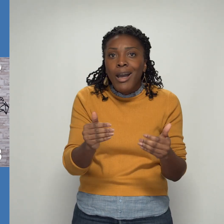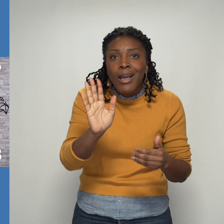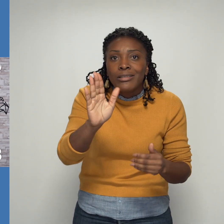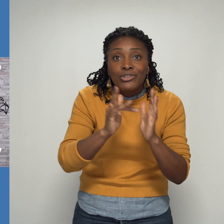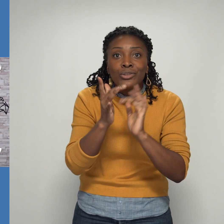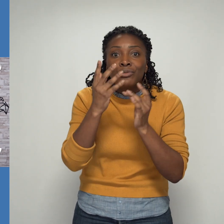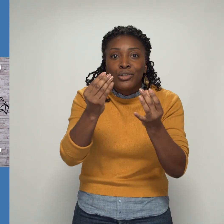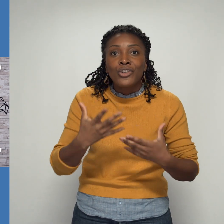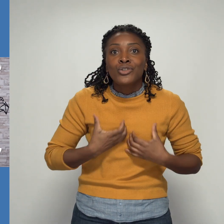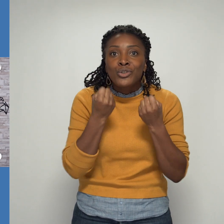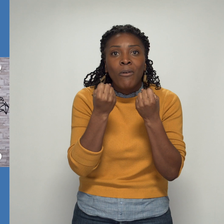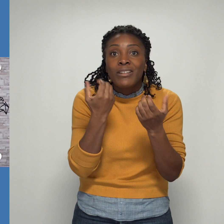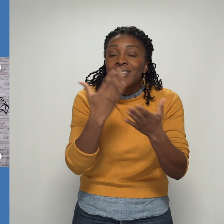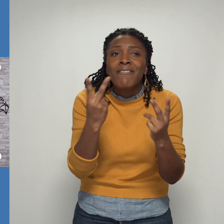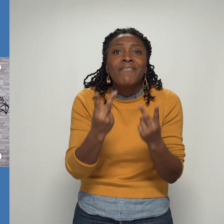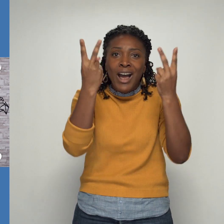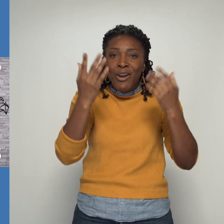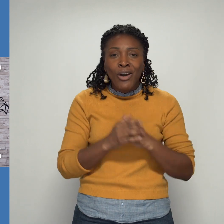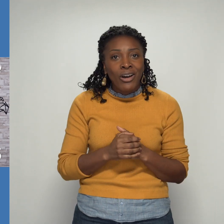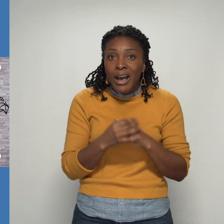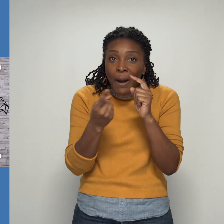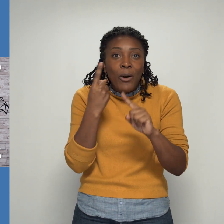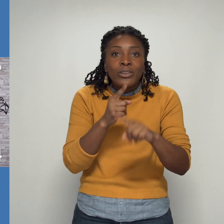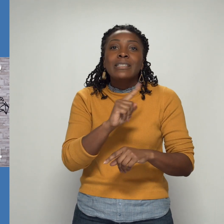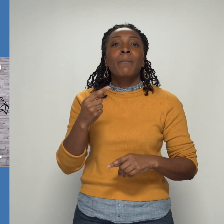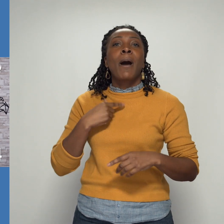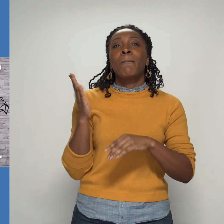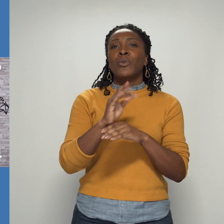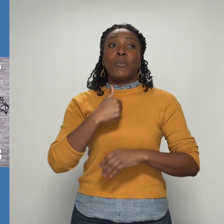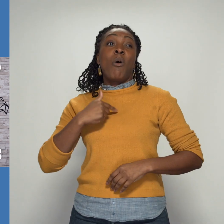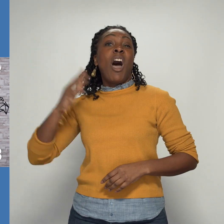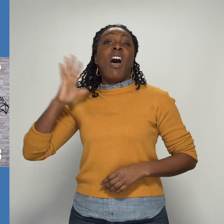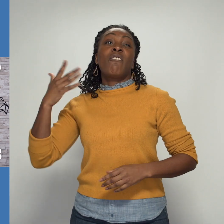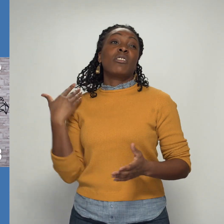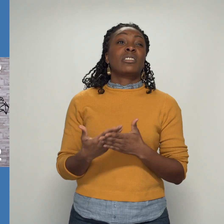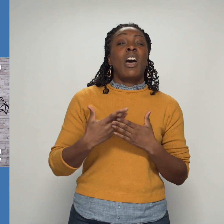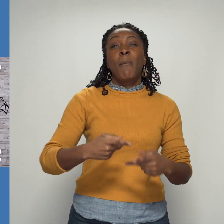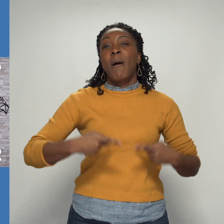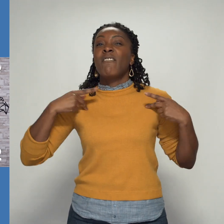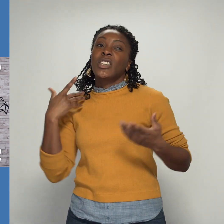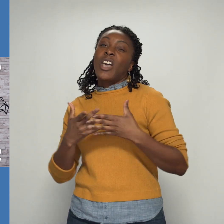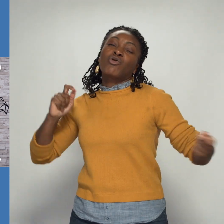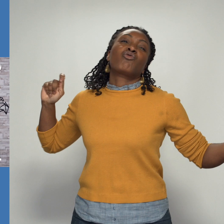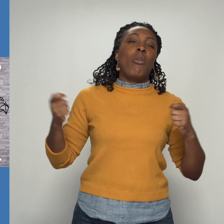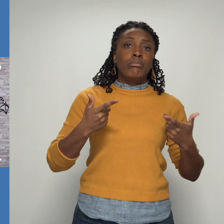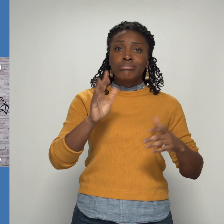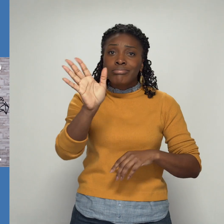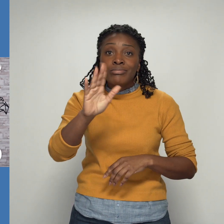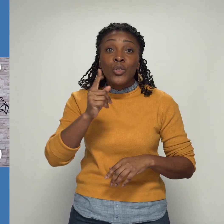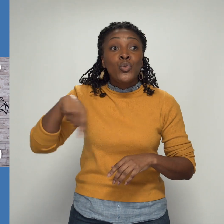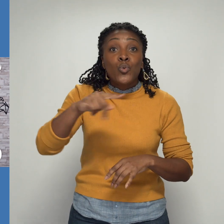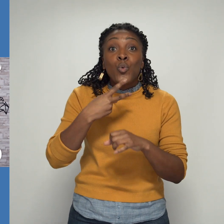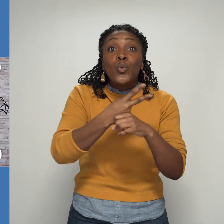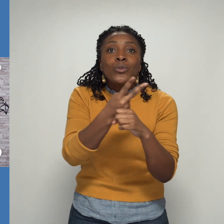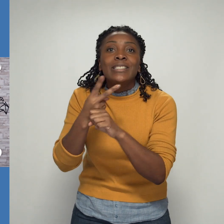fait que Jésus vous ait sauvé a une grande valeur. L'important n'est pas d'impressionner, mais d'être l'instrument de Dieu entre ses mains.